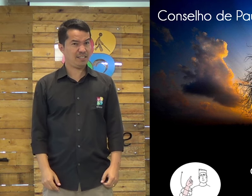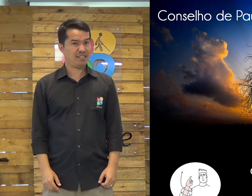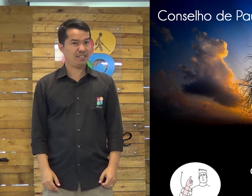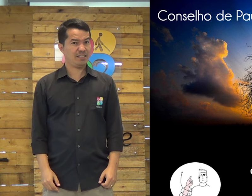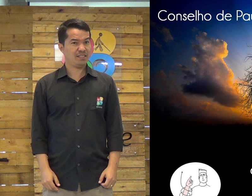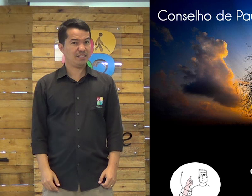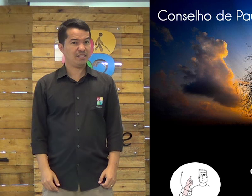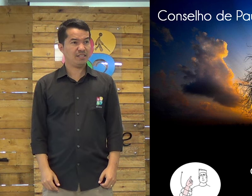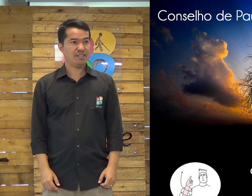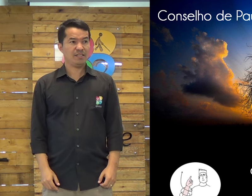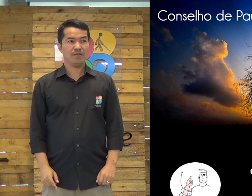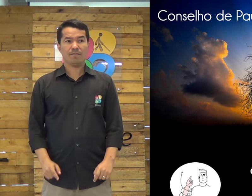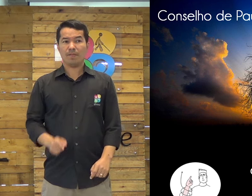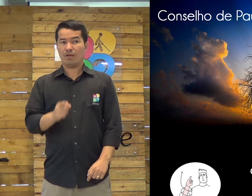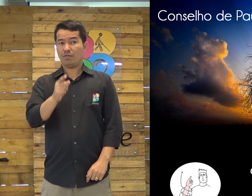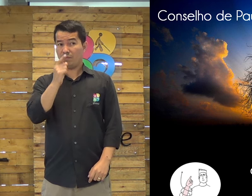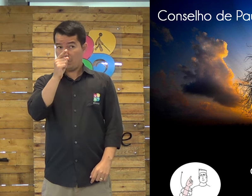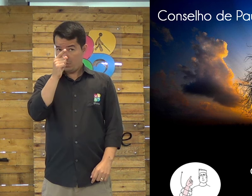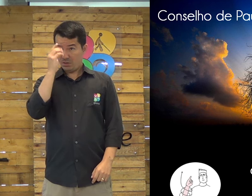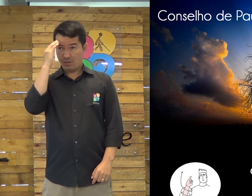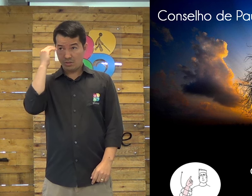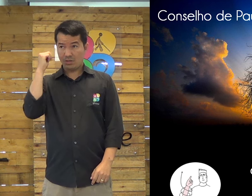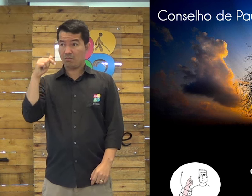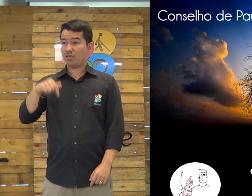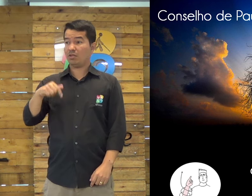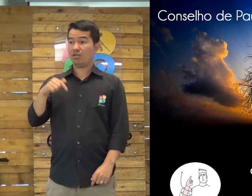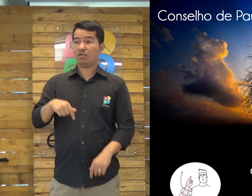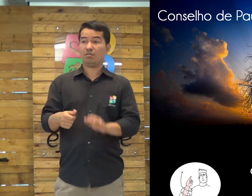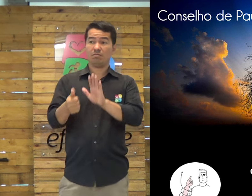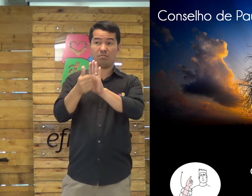continuou pregando, falando de Deus.